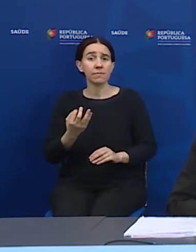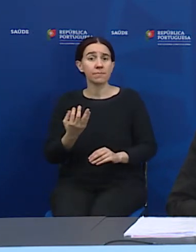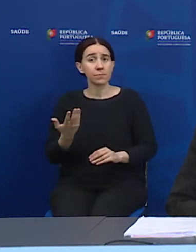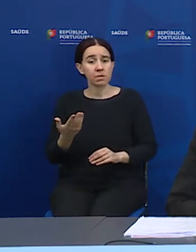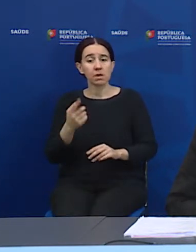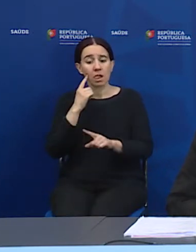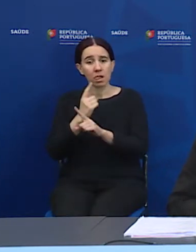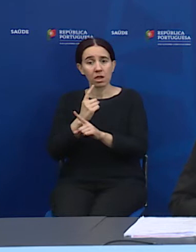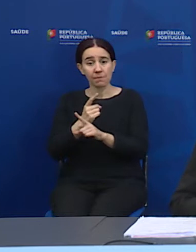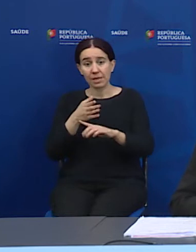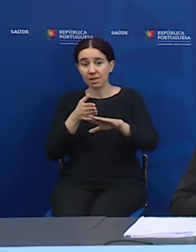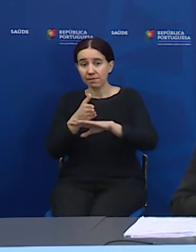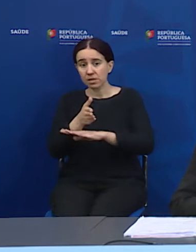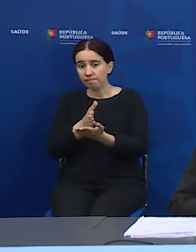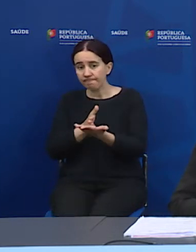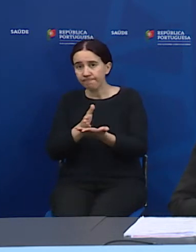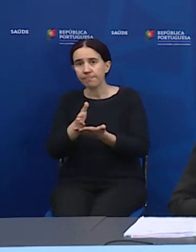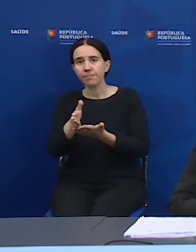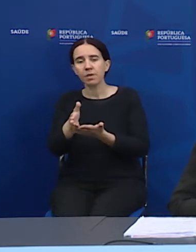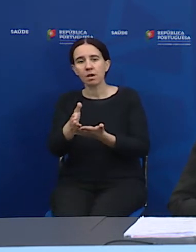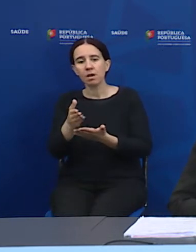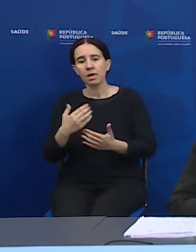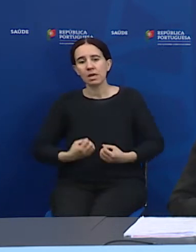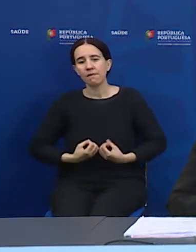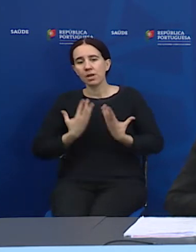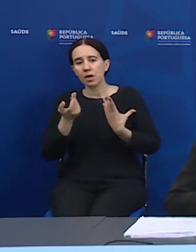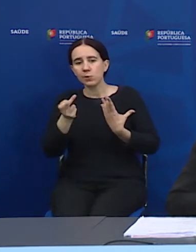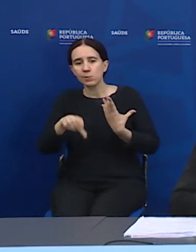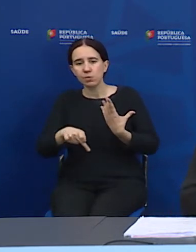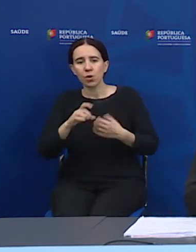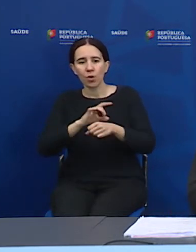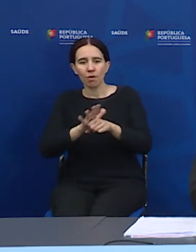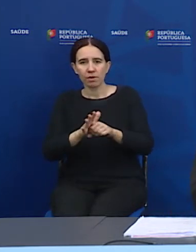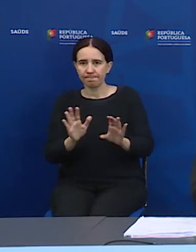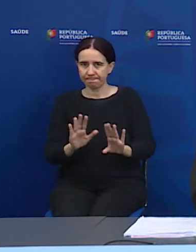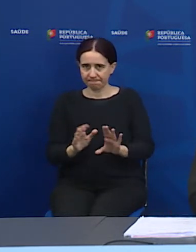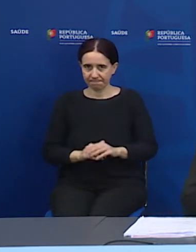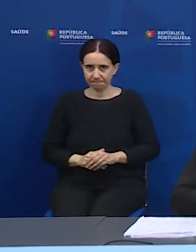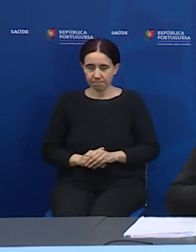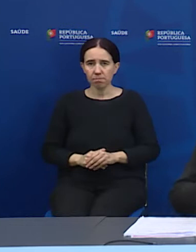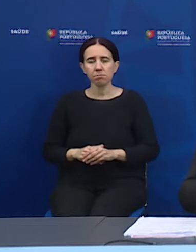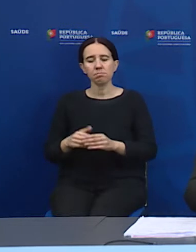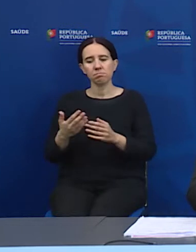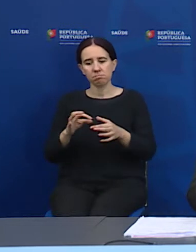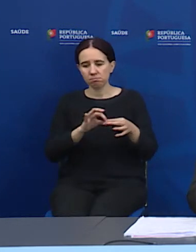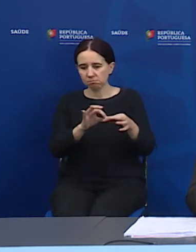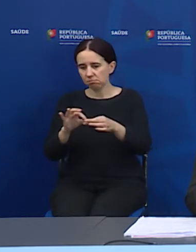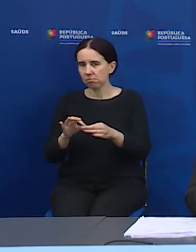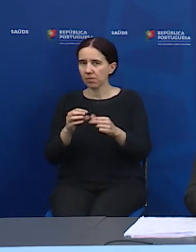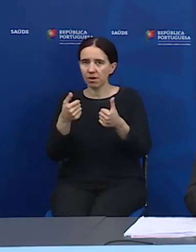no decurso desta intervenção vir a ser infectados pelo ocorrido os circuitos estão bem